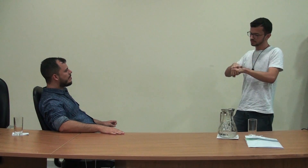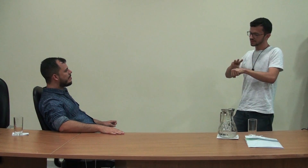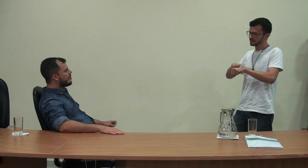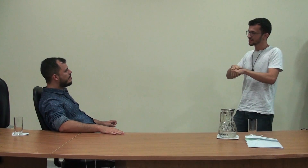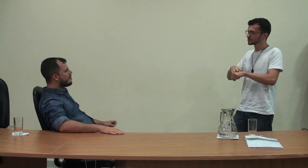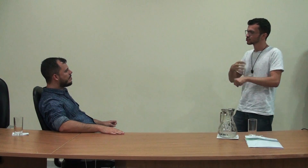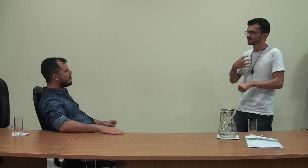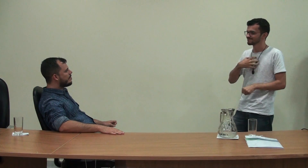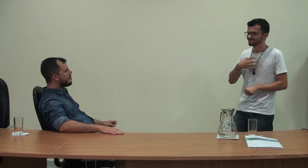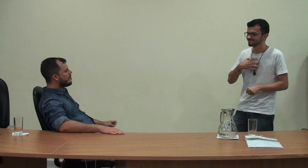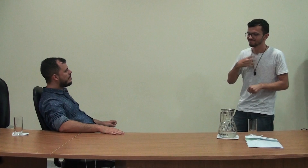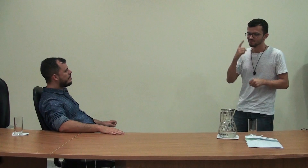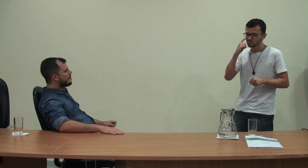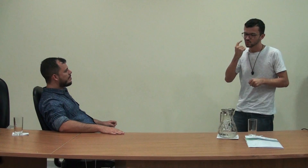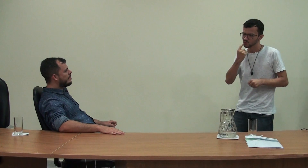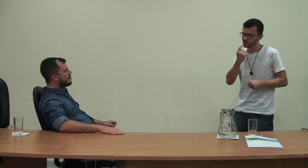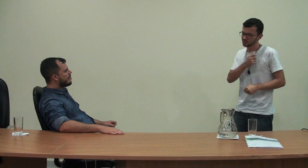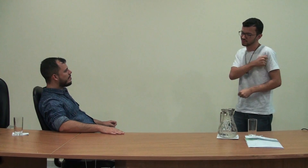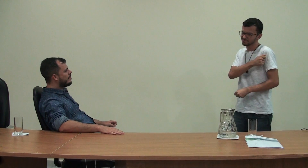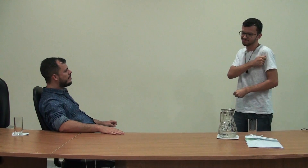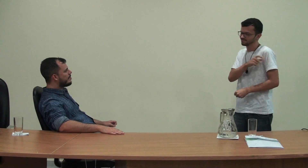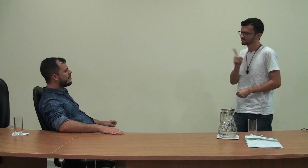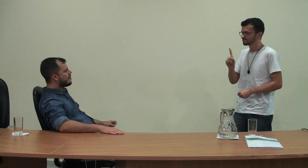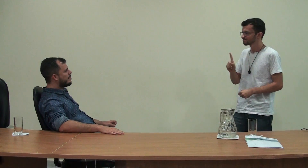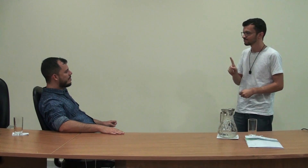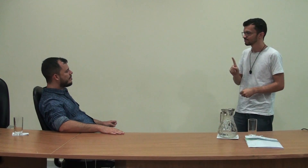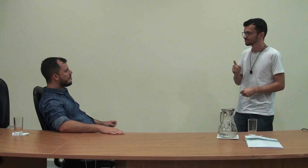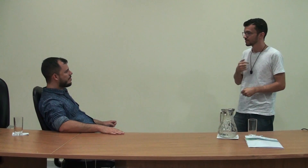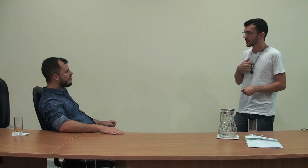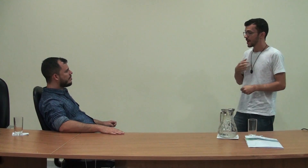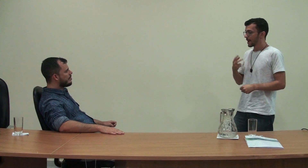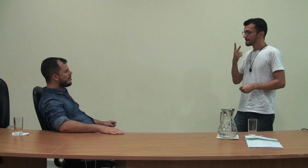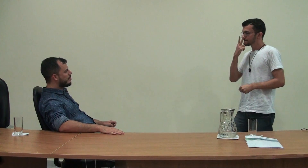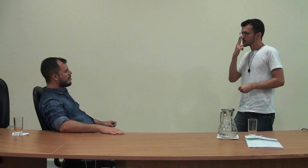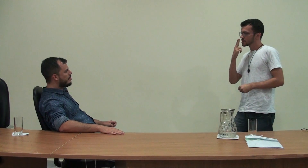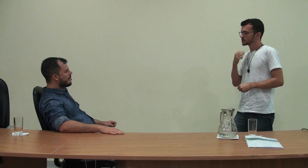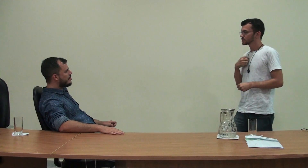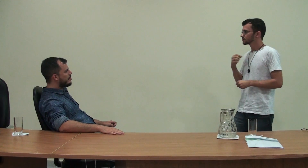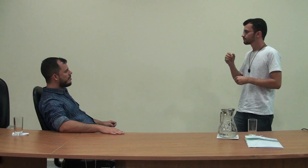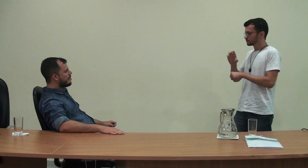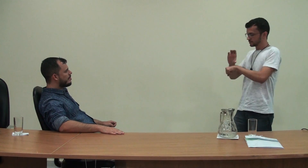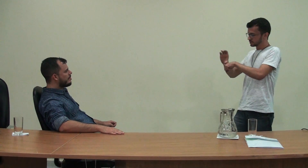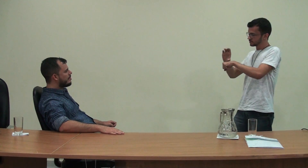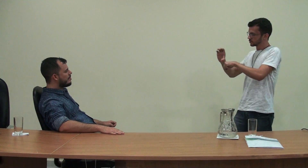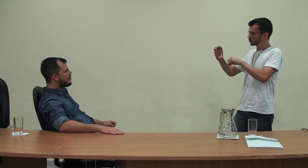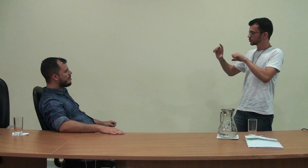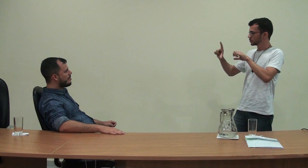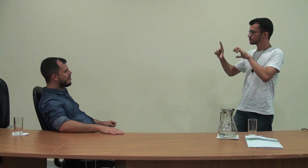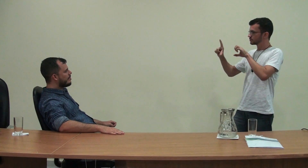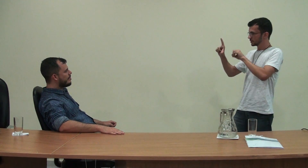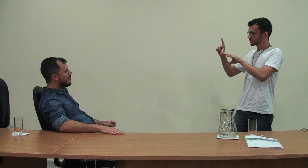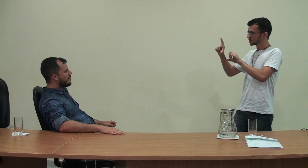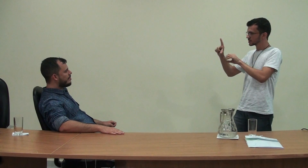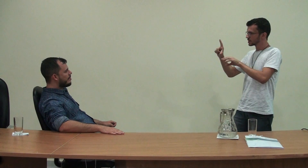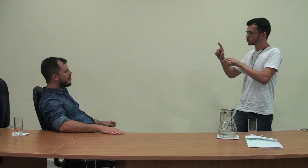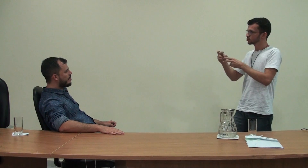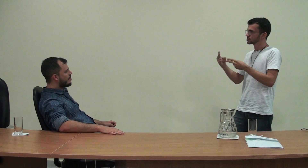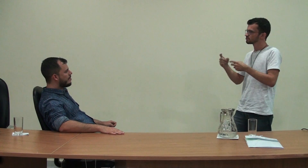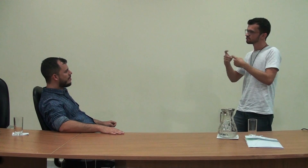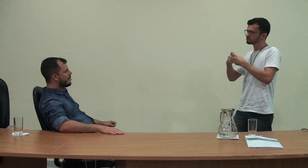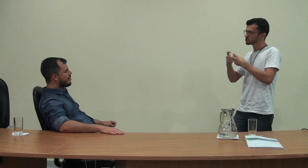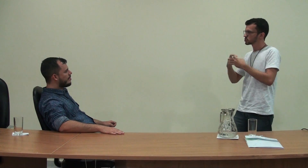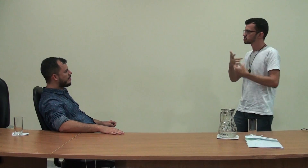que tem um professor, por exemplo, na área de cálculo, de matemática, mas que não reconhece esse aluno surdo, a presença desse aluno surdo dentro do curso.